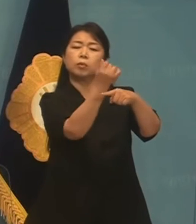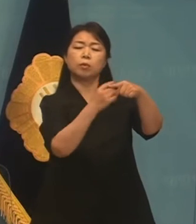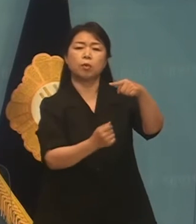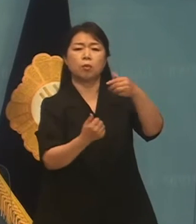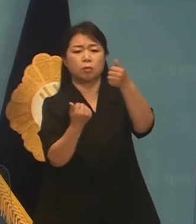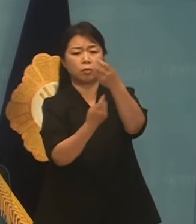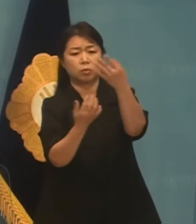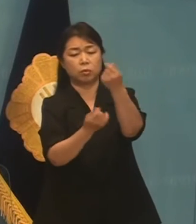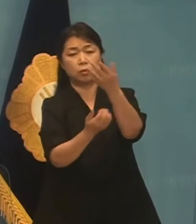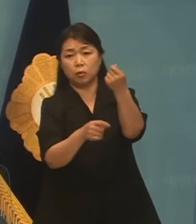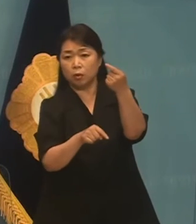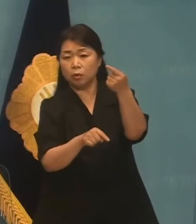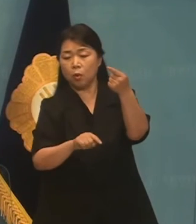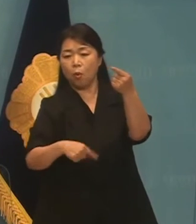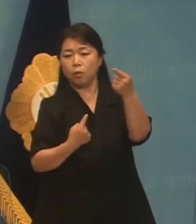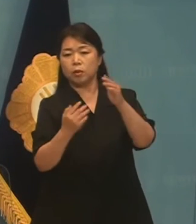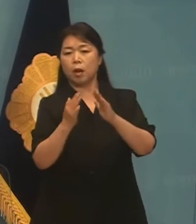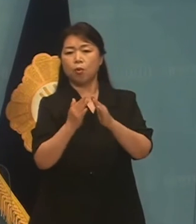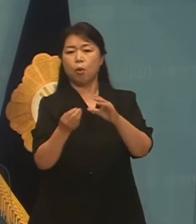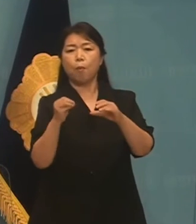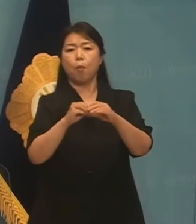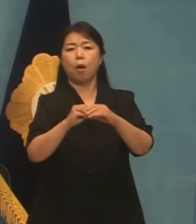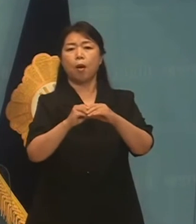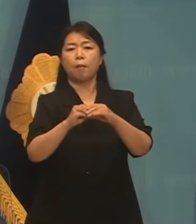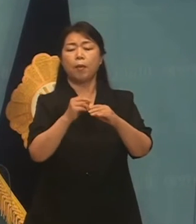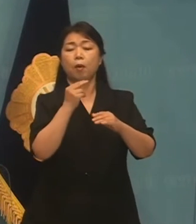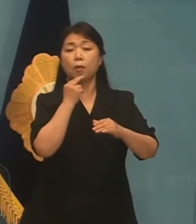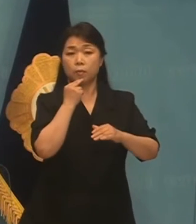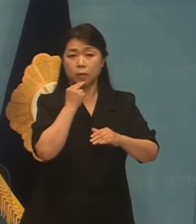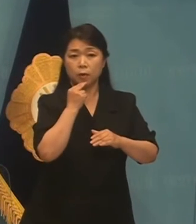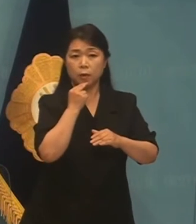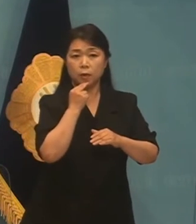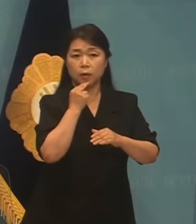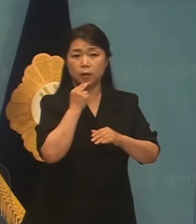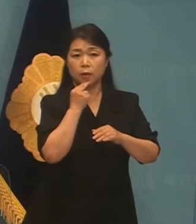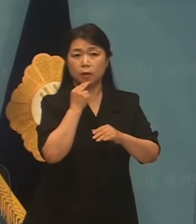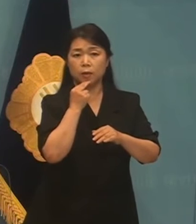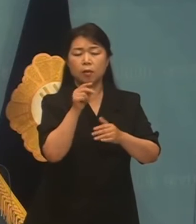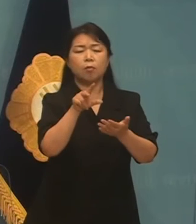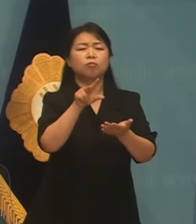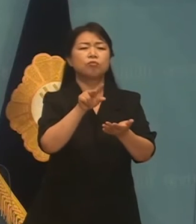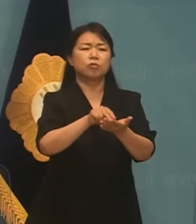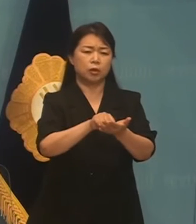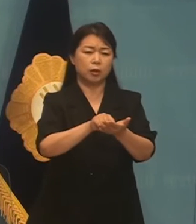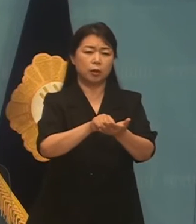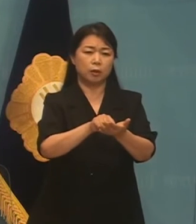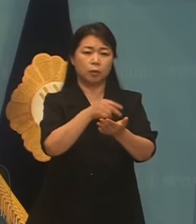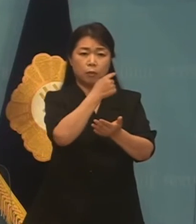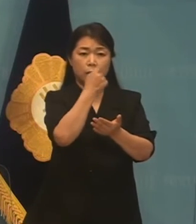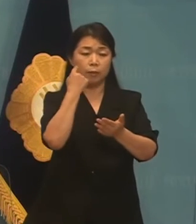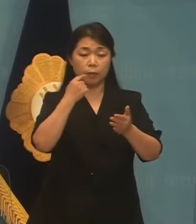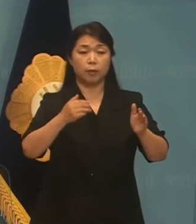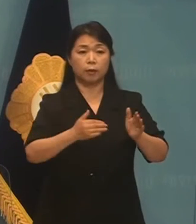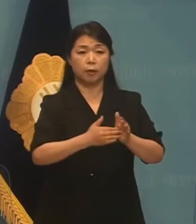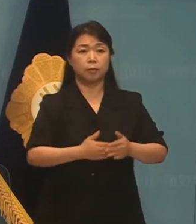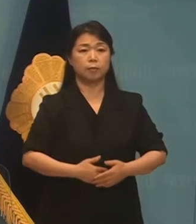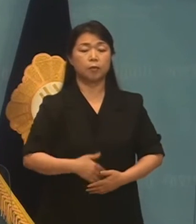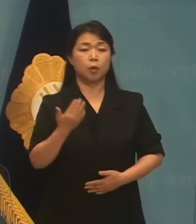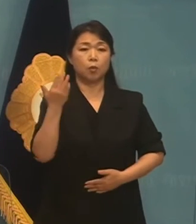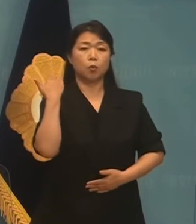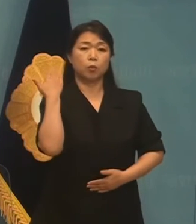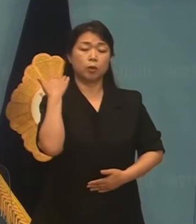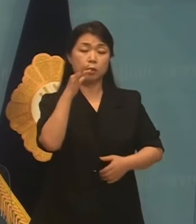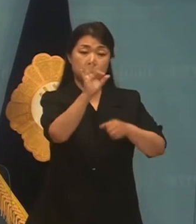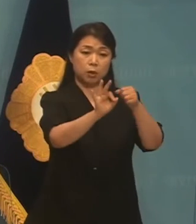가구수에 독신 가구가 포함되지 않고 있는 결정적 문제점이 있습니다. 최근